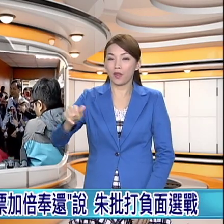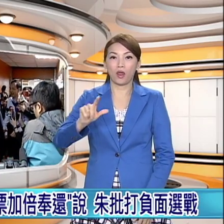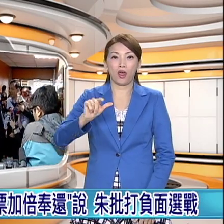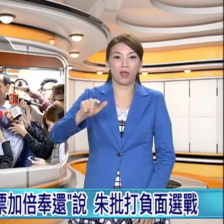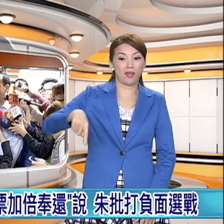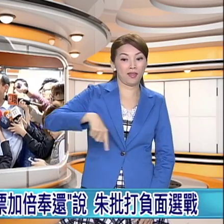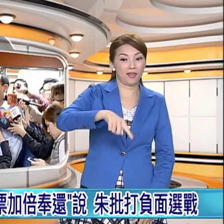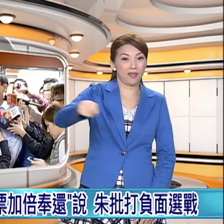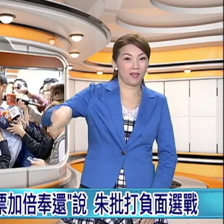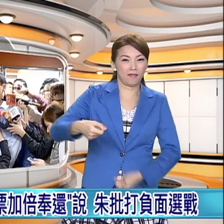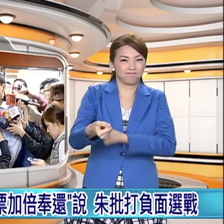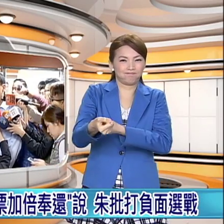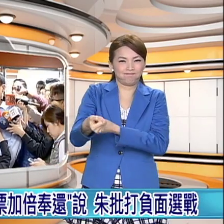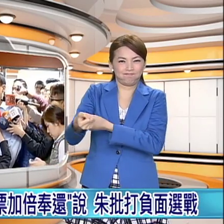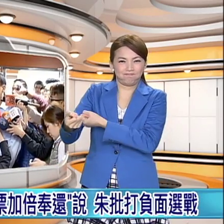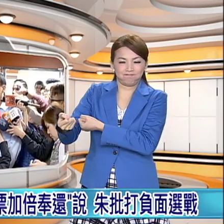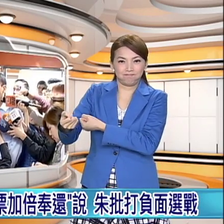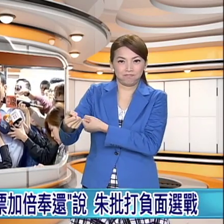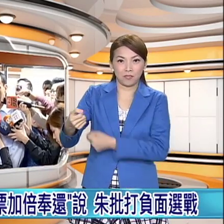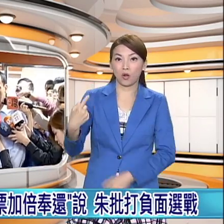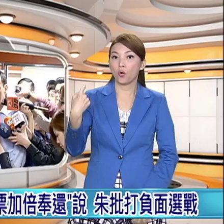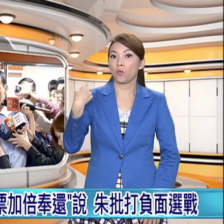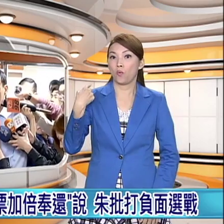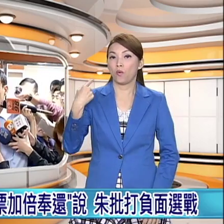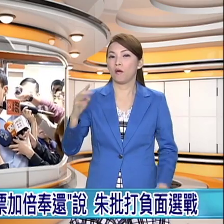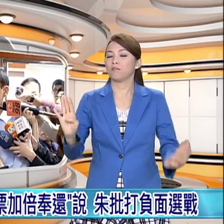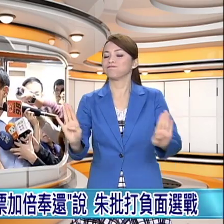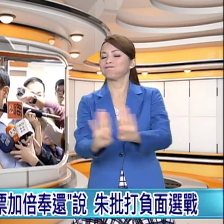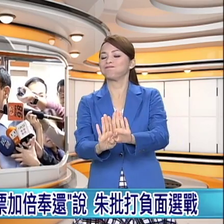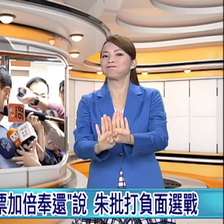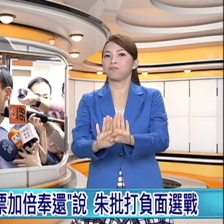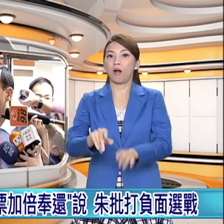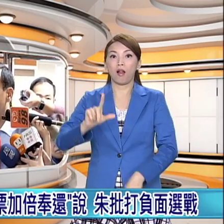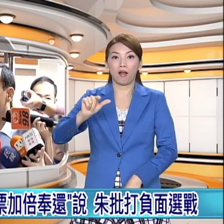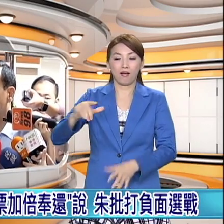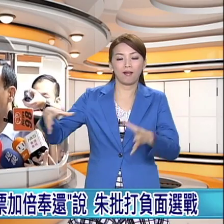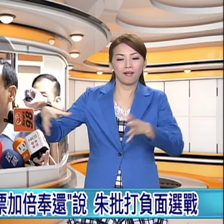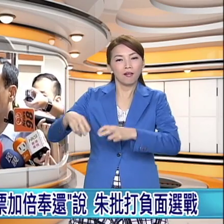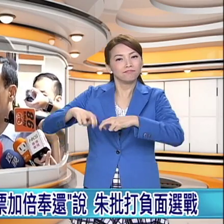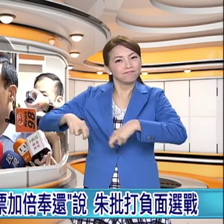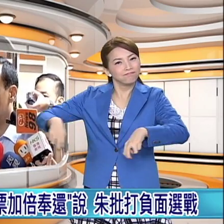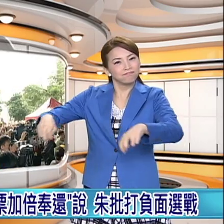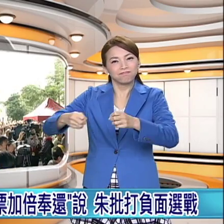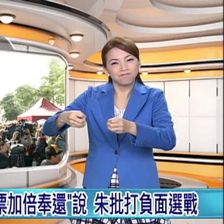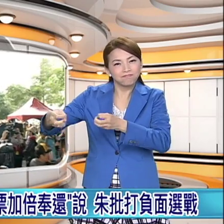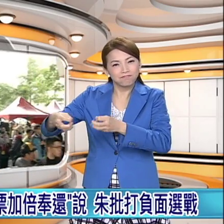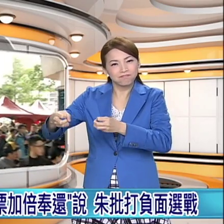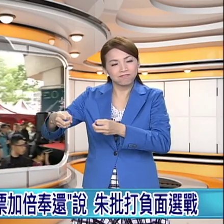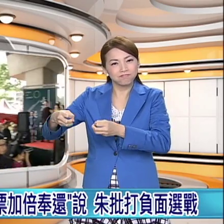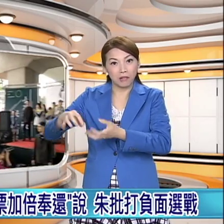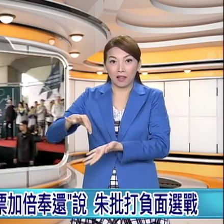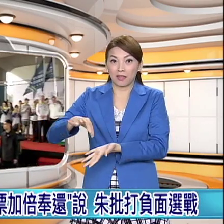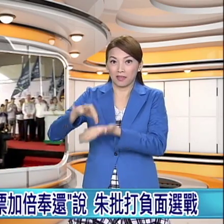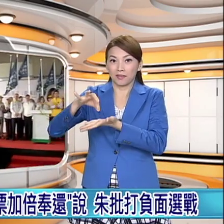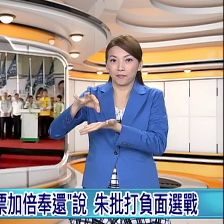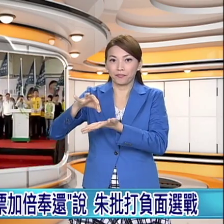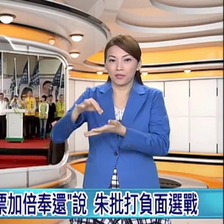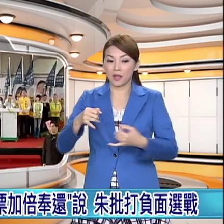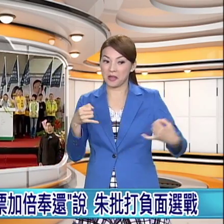仓，昨天是跟教师进行闭门座谈。而针对对手蔡英